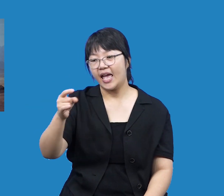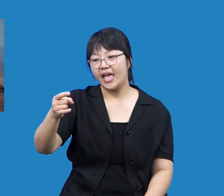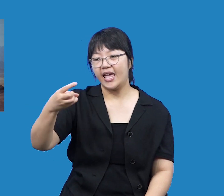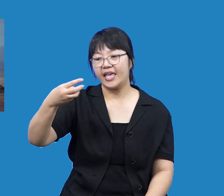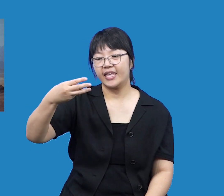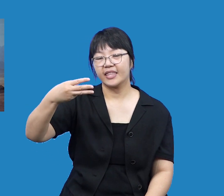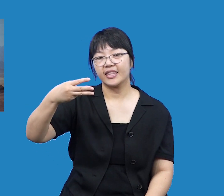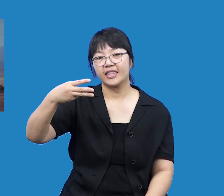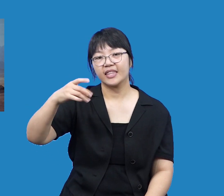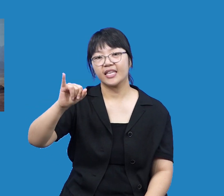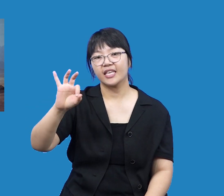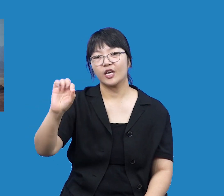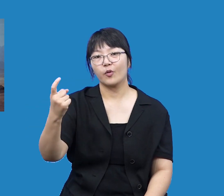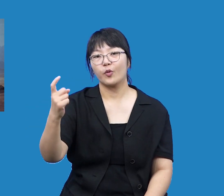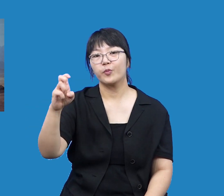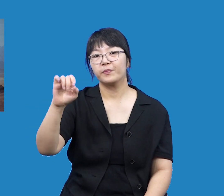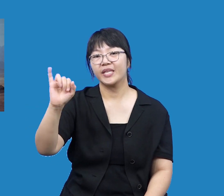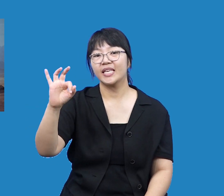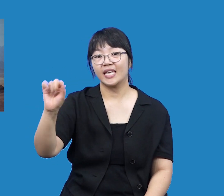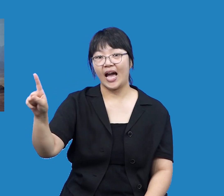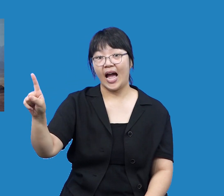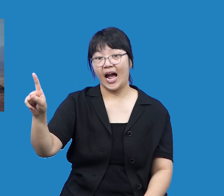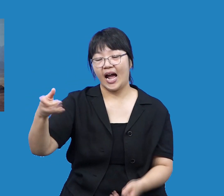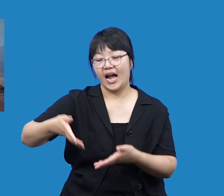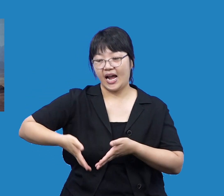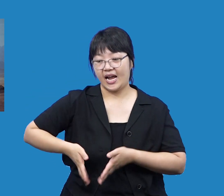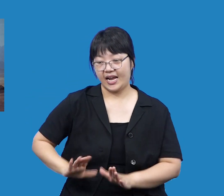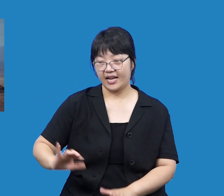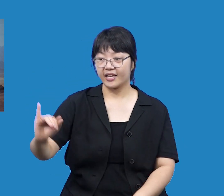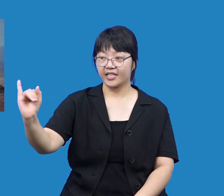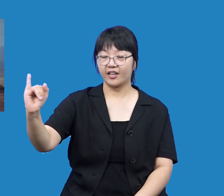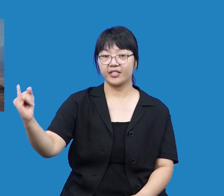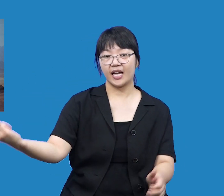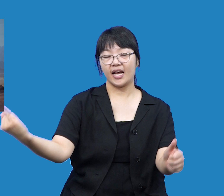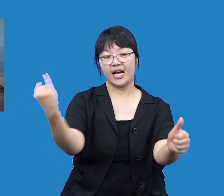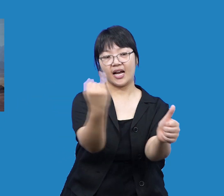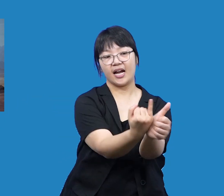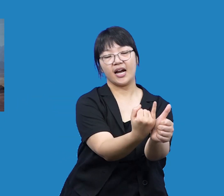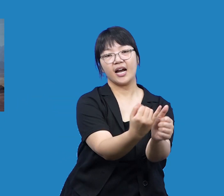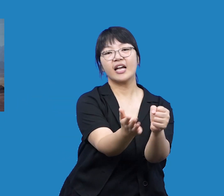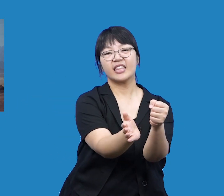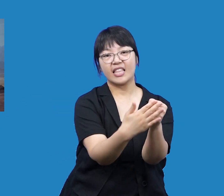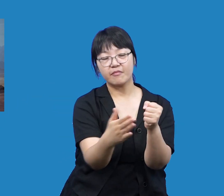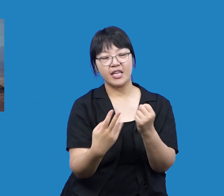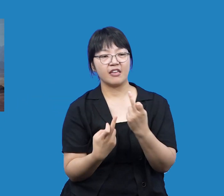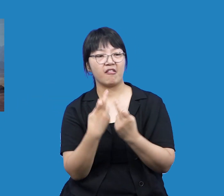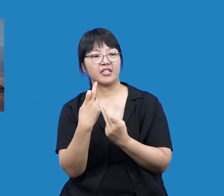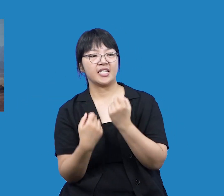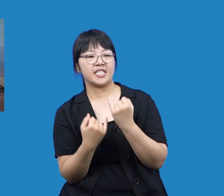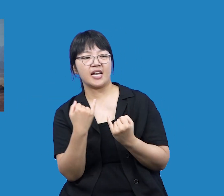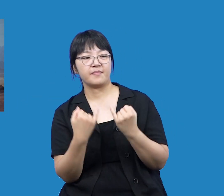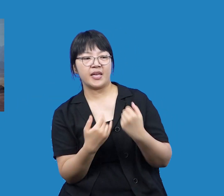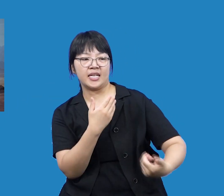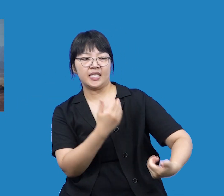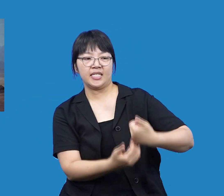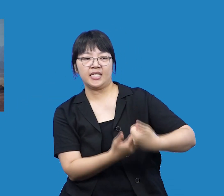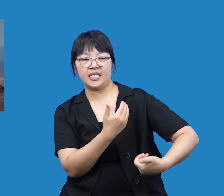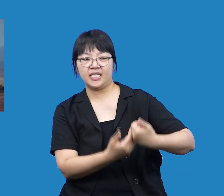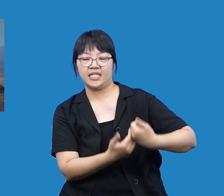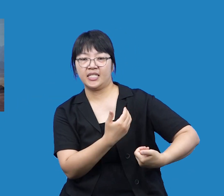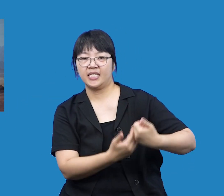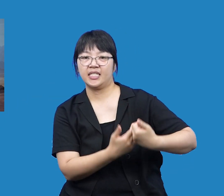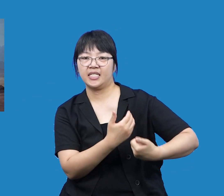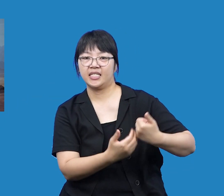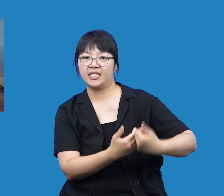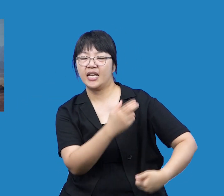있었어요. 에티오피아 여인과 재혼한 것 때문에 형제들 사이에 불화가